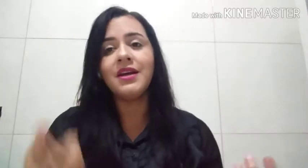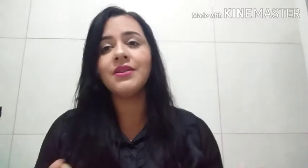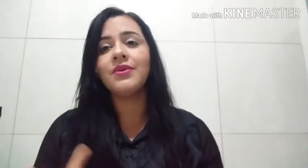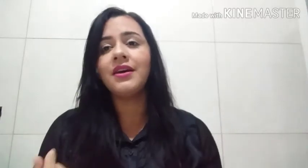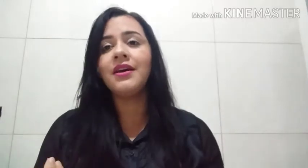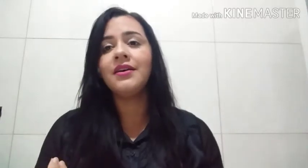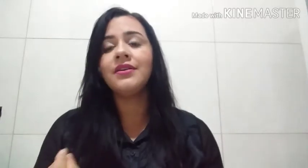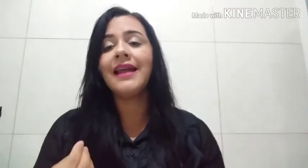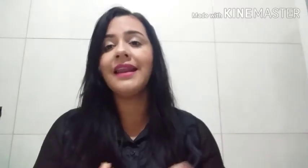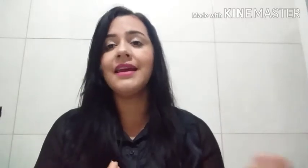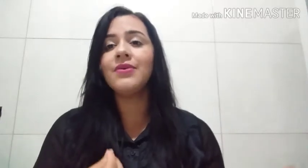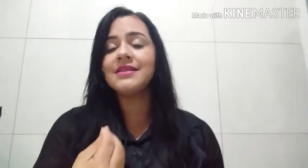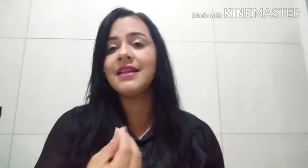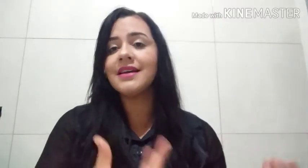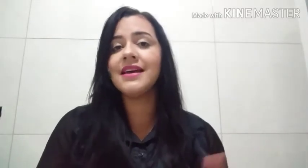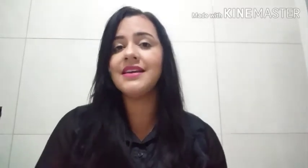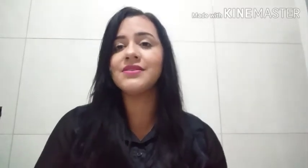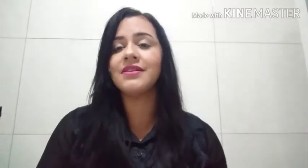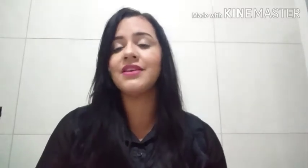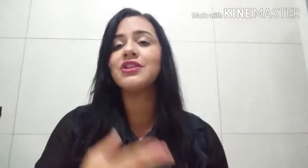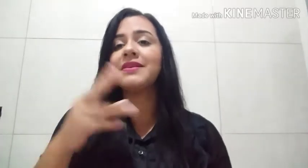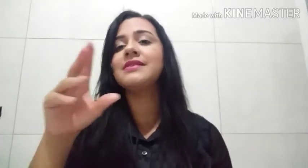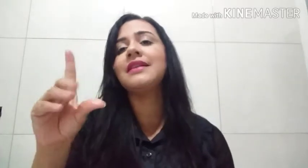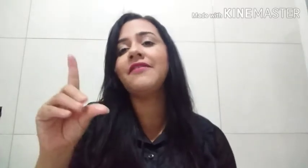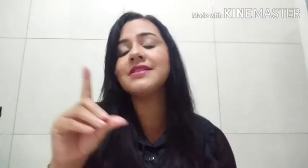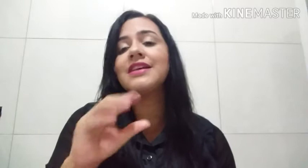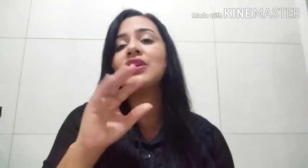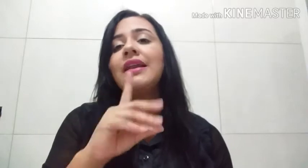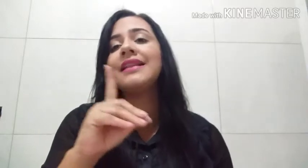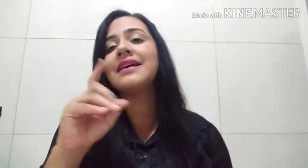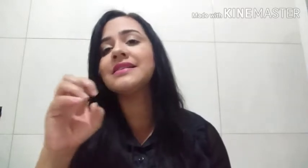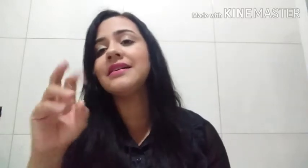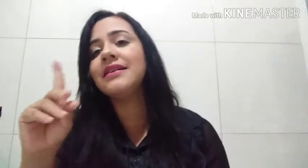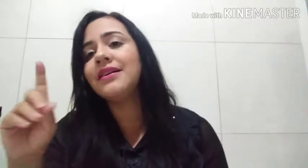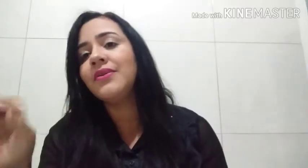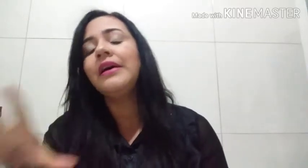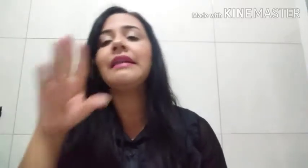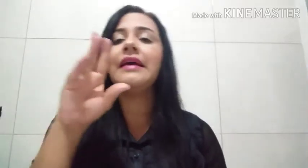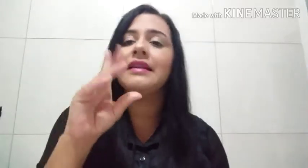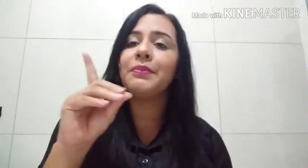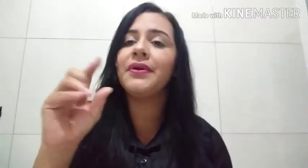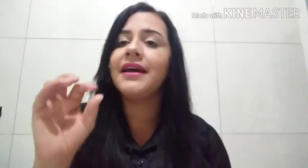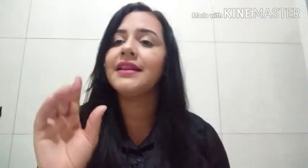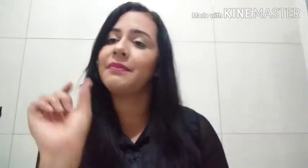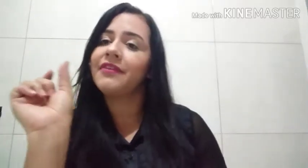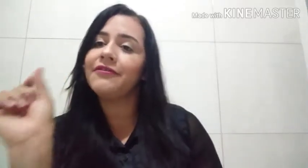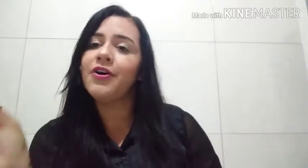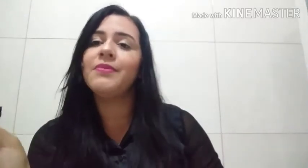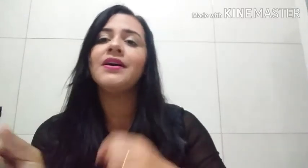entendimento que na língua de sinais é isso, entendeu? A gente precisa estar fazendo a soletração, letra por letra, para ficar formando